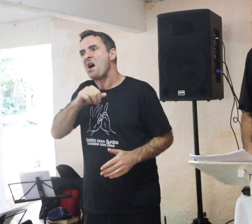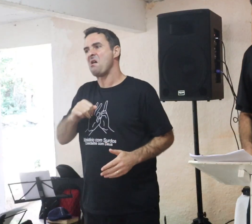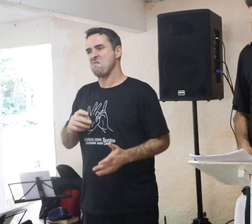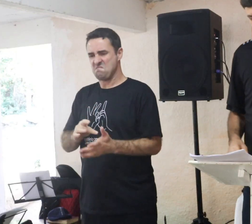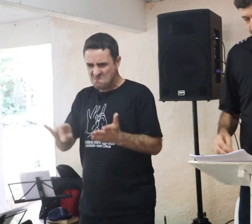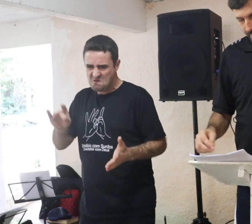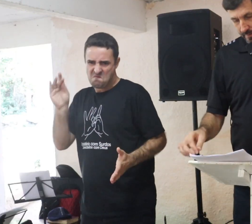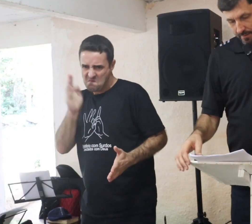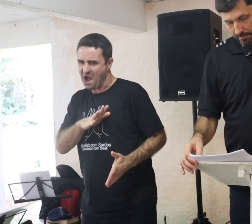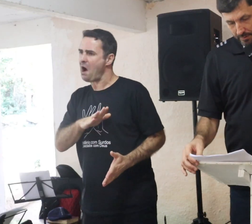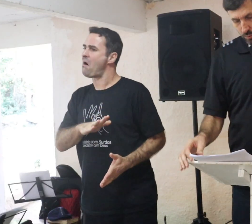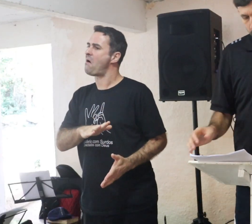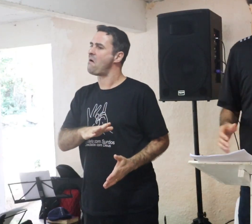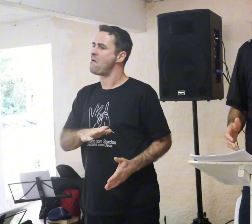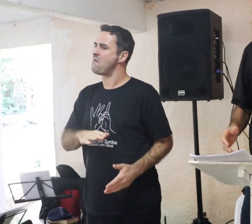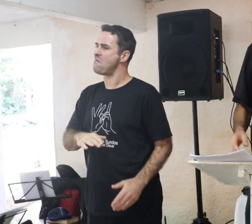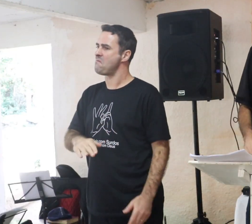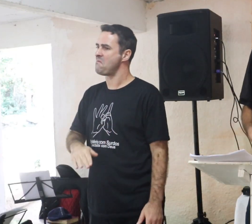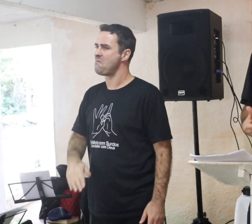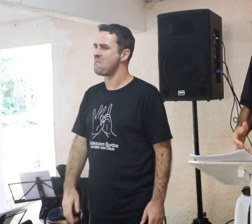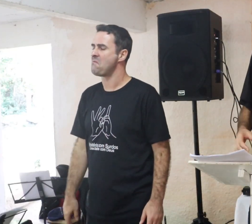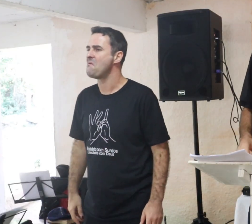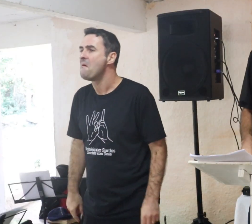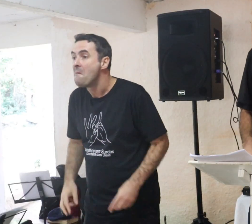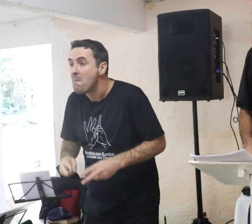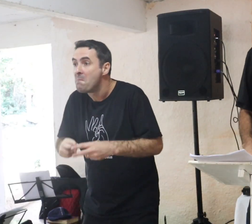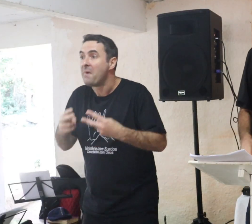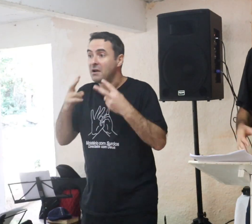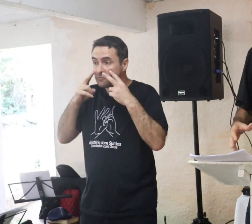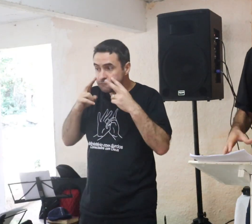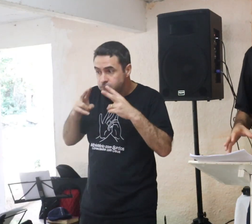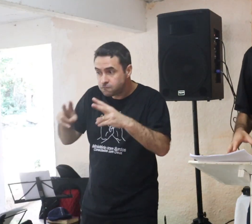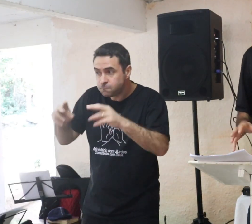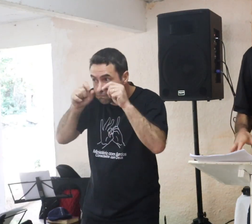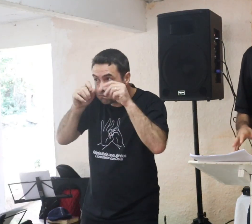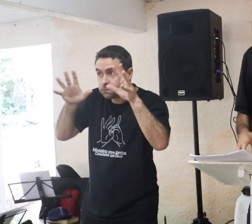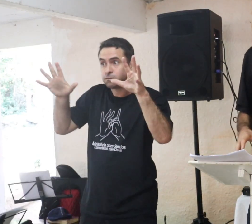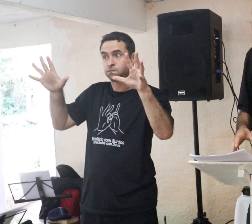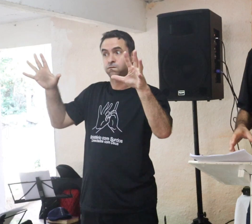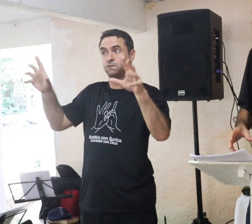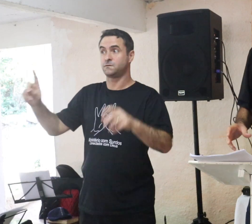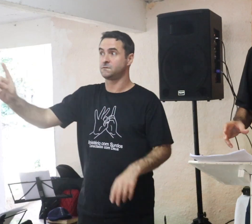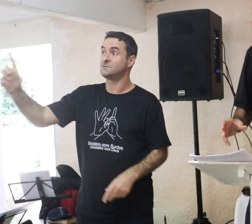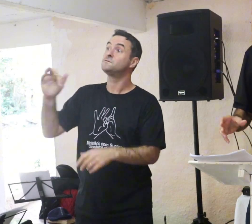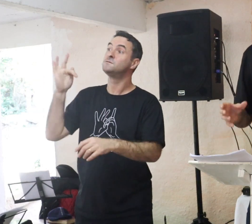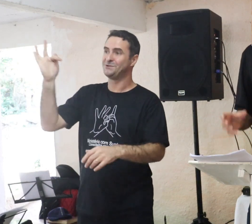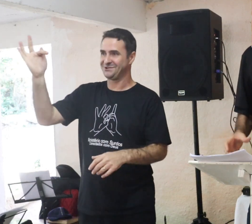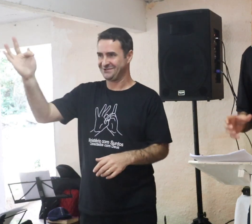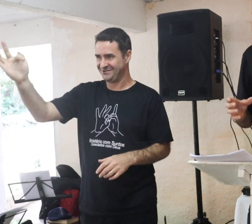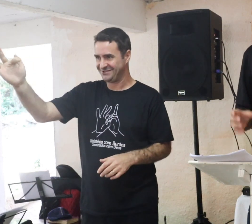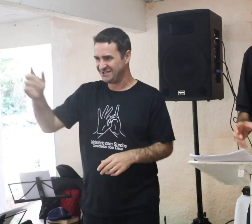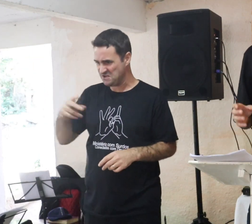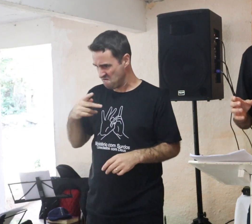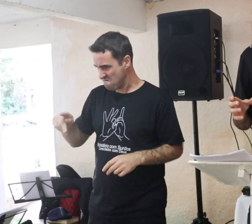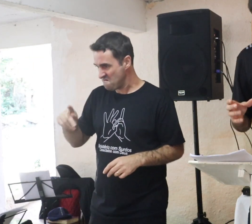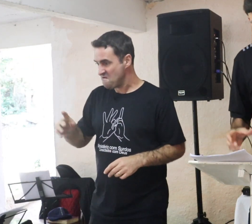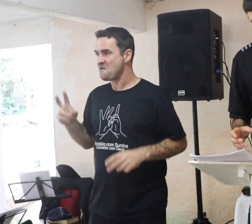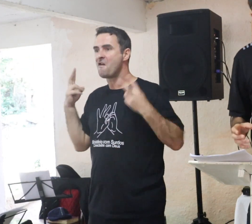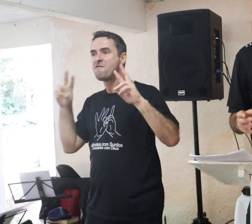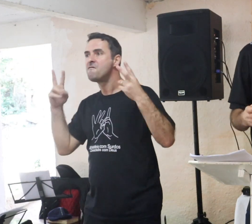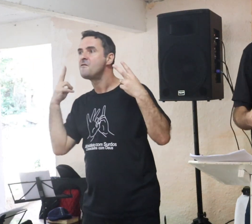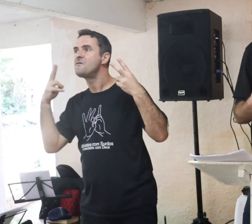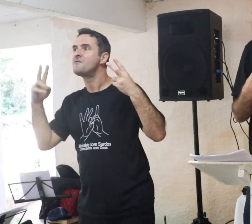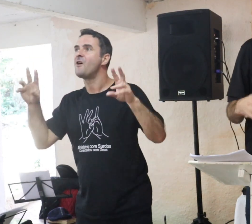terrível, mas com uma visão clara daquilo que virá, ele zomba do inimigo, porque a vitória de Cristo sobre